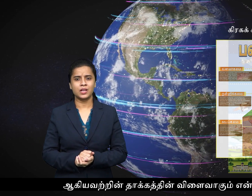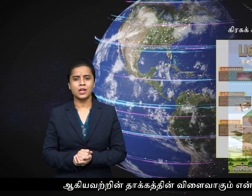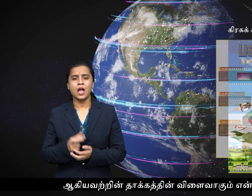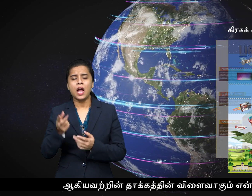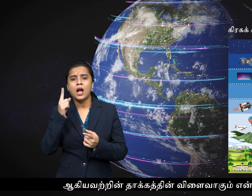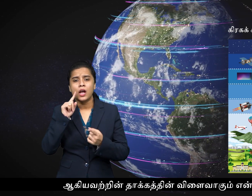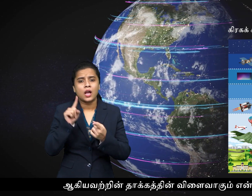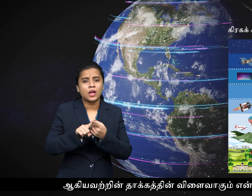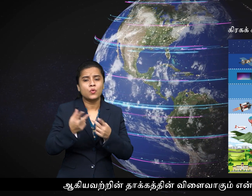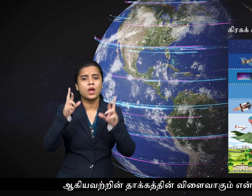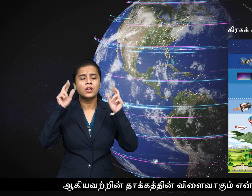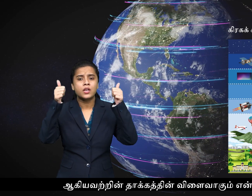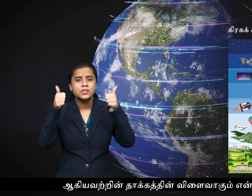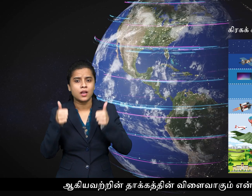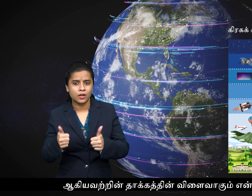விளைவாகும் என்பதை